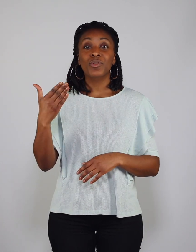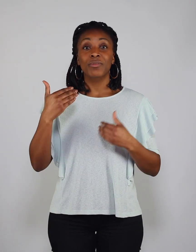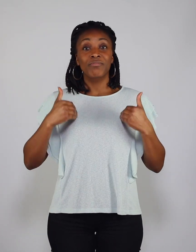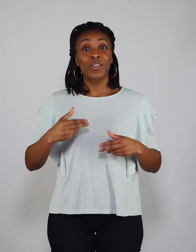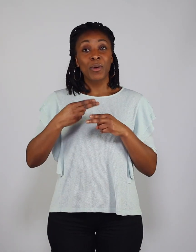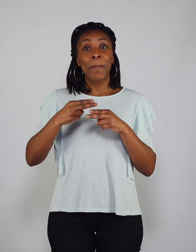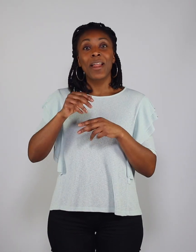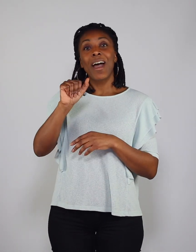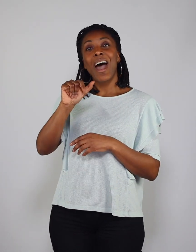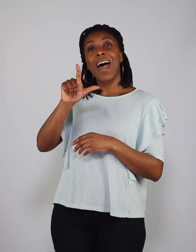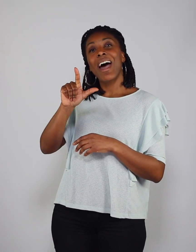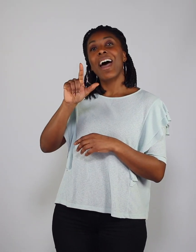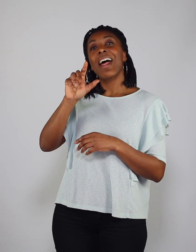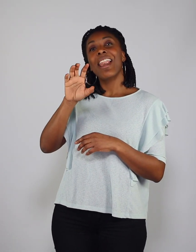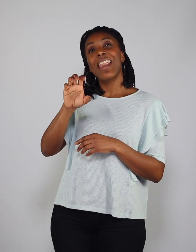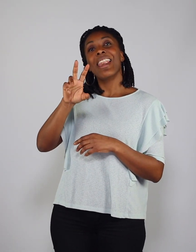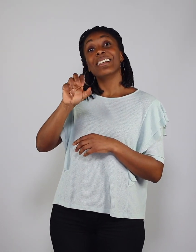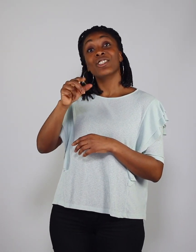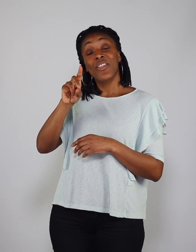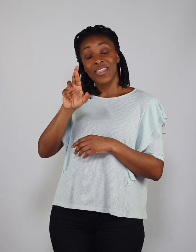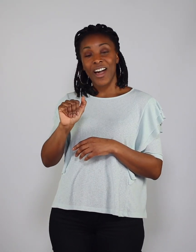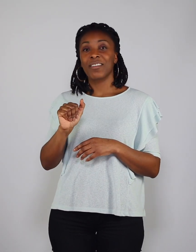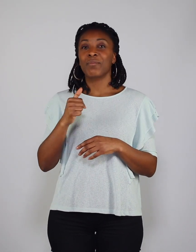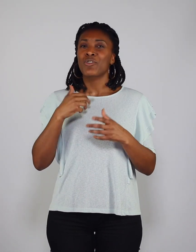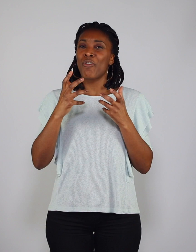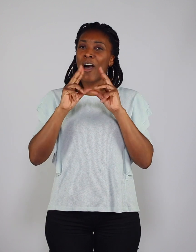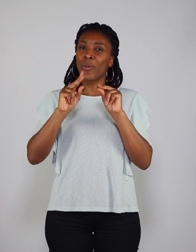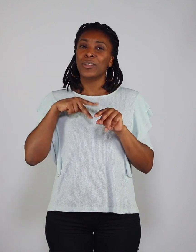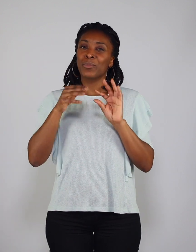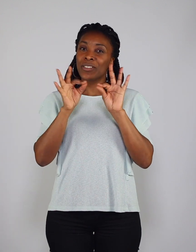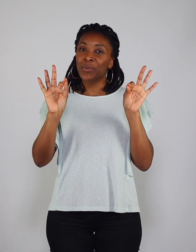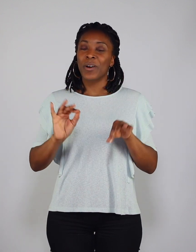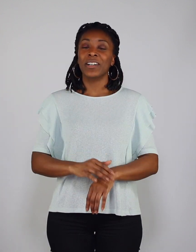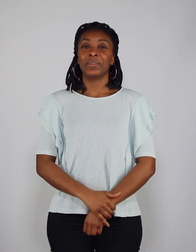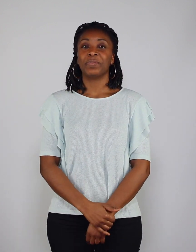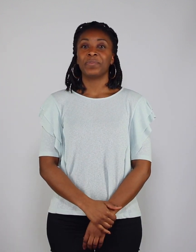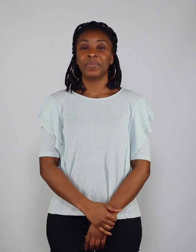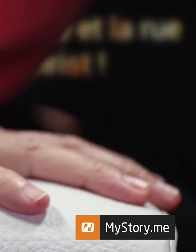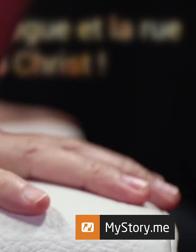Bonjour, je suis Alexandra et je suis ici pour te raconter mon histoire.